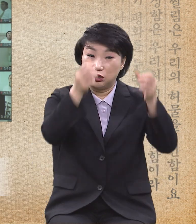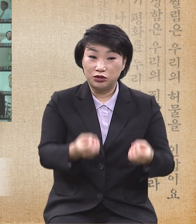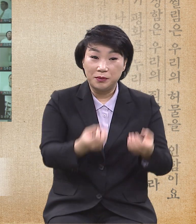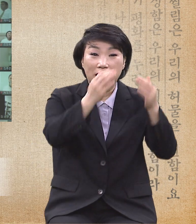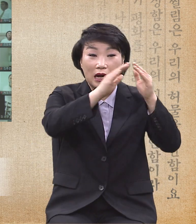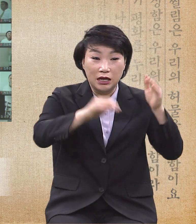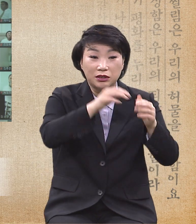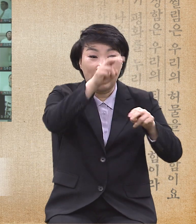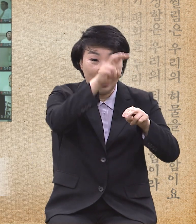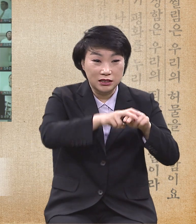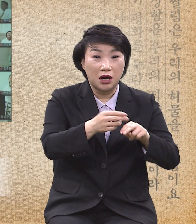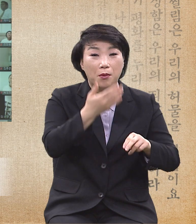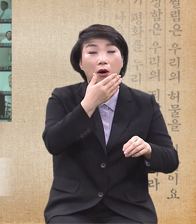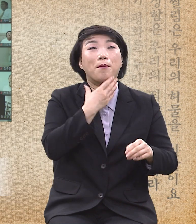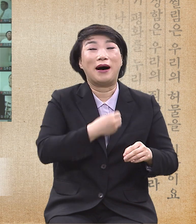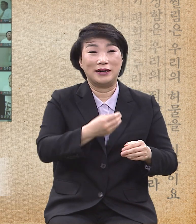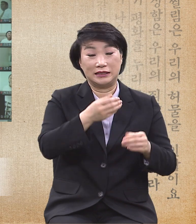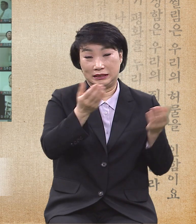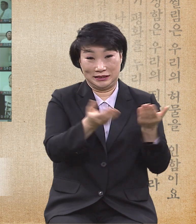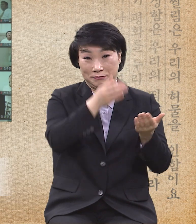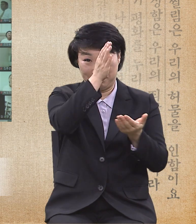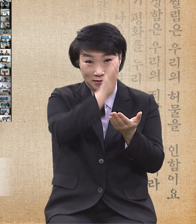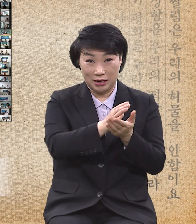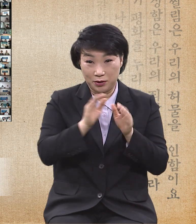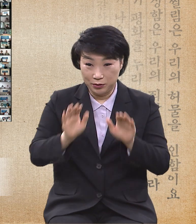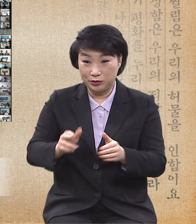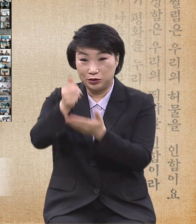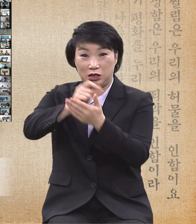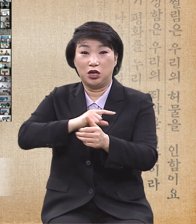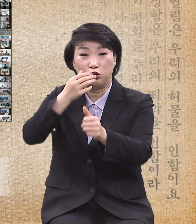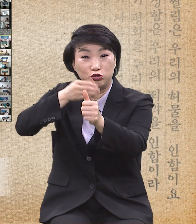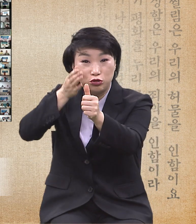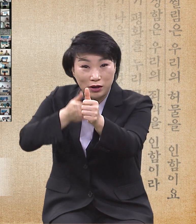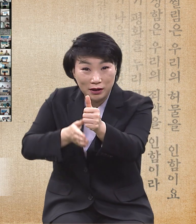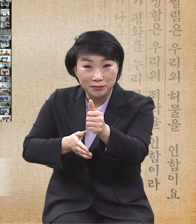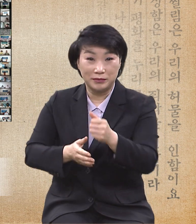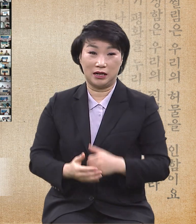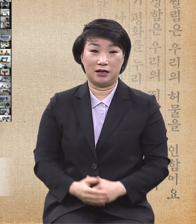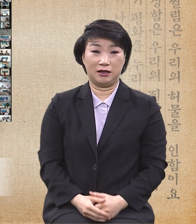집에 앉아서 먹고 마시는 일이 없기를 주님의 이름으로 축원합니다.